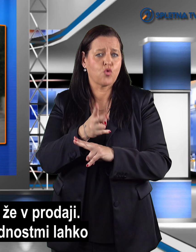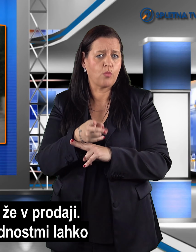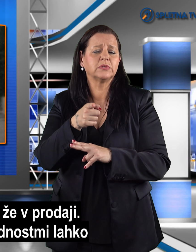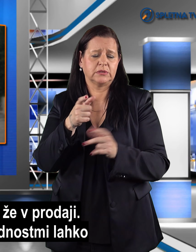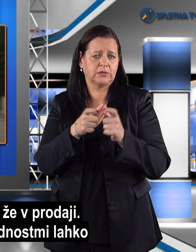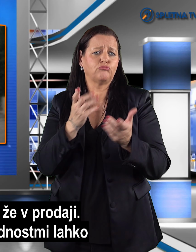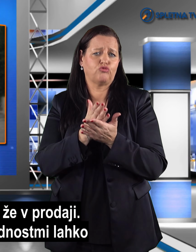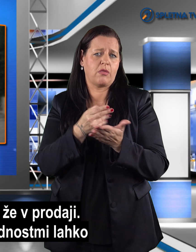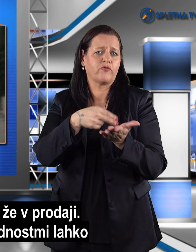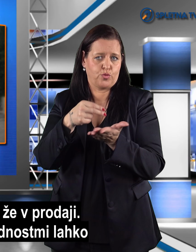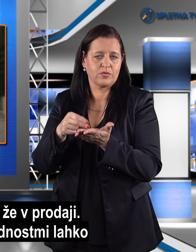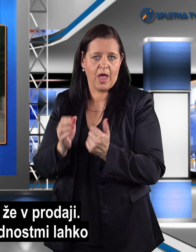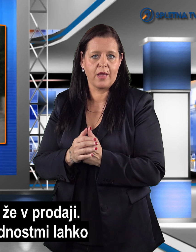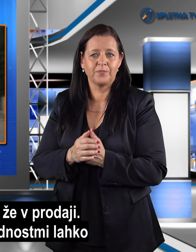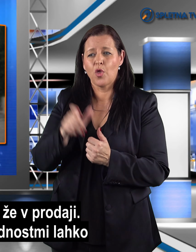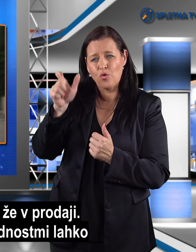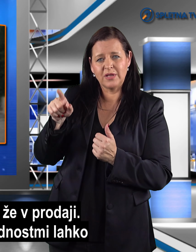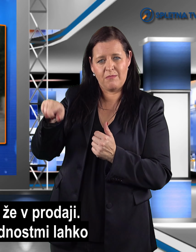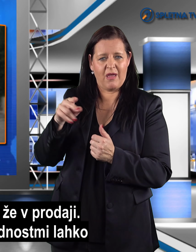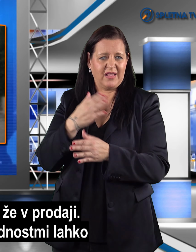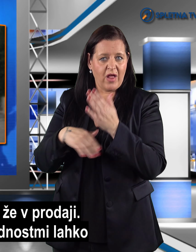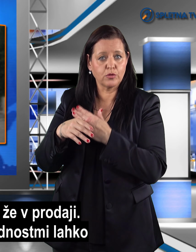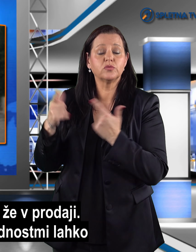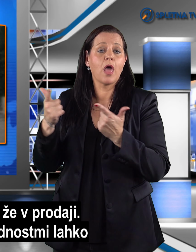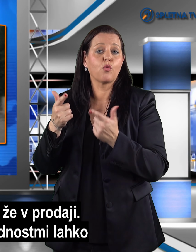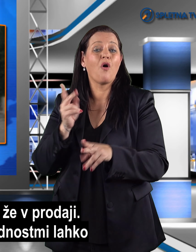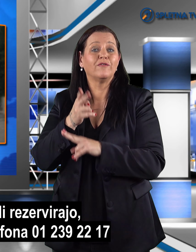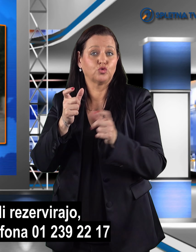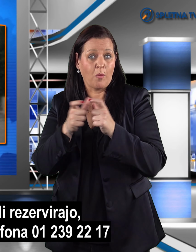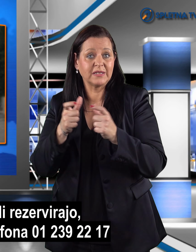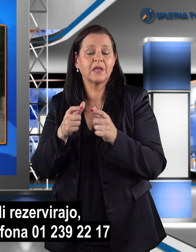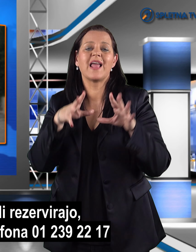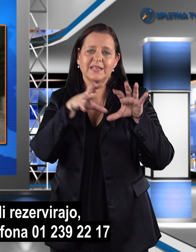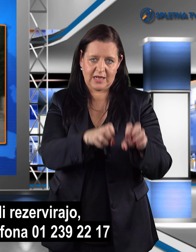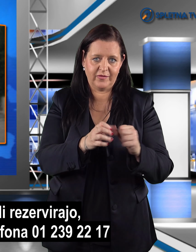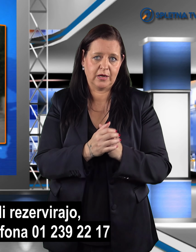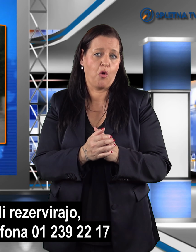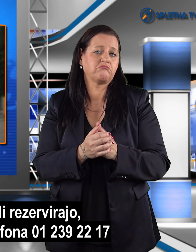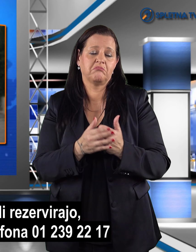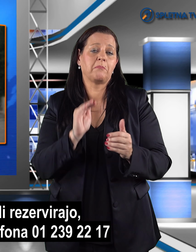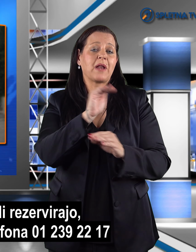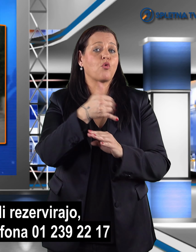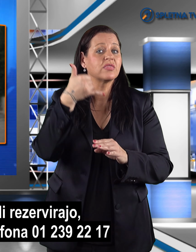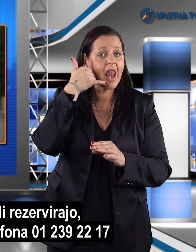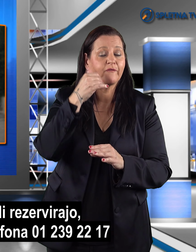Vstopnice so že v prodaji. Osebe z invalidnostmi lahko vstopnice tudi rezervirajo, in sicer preko